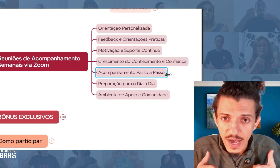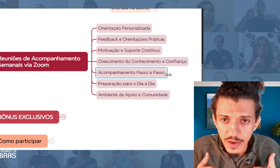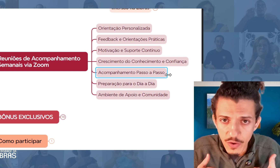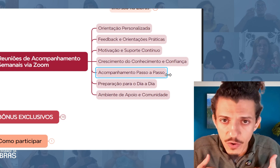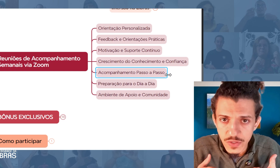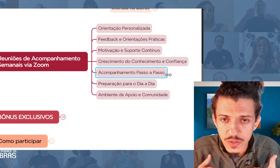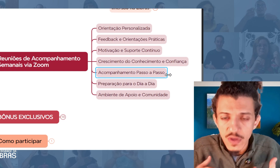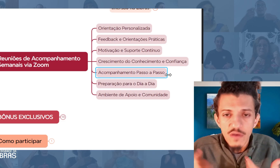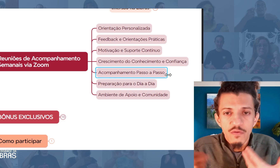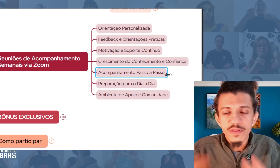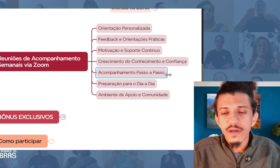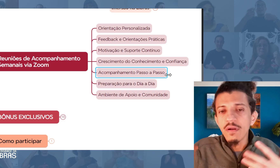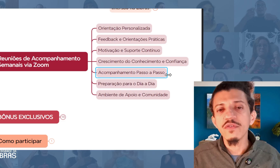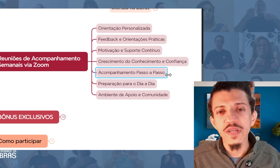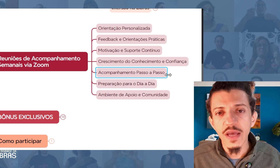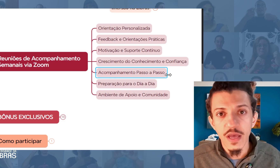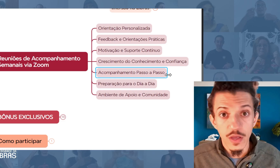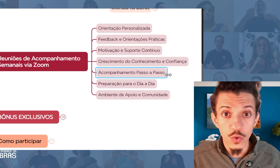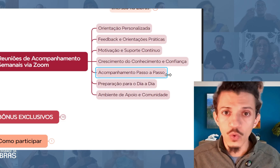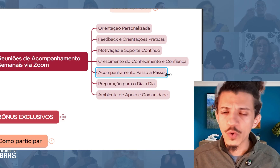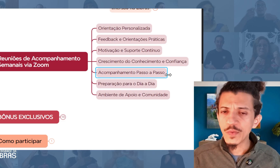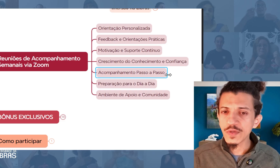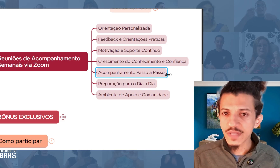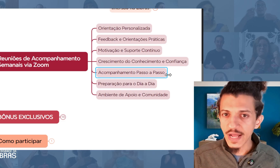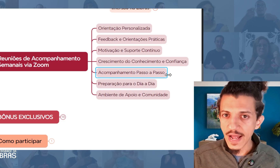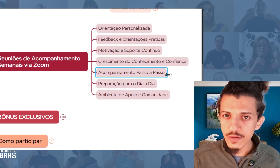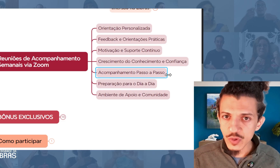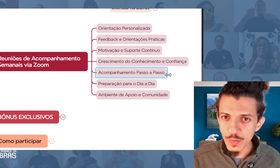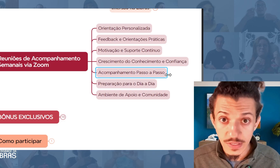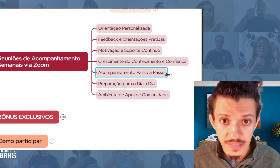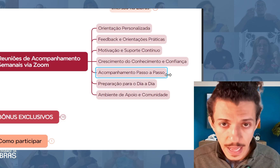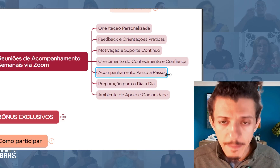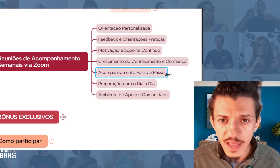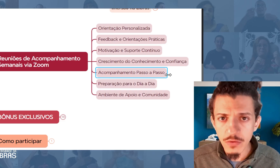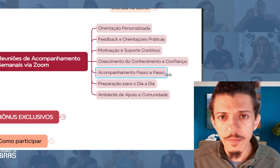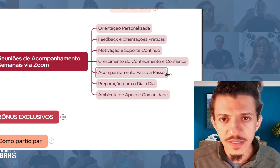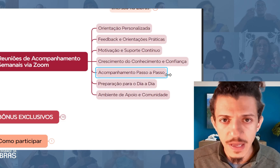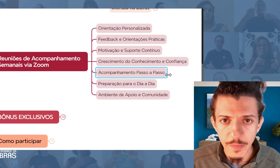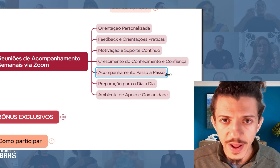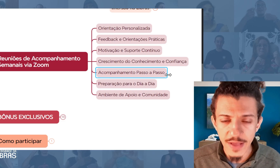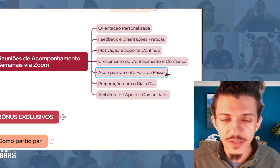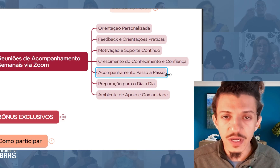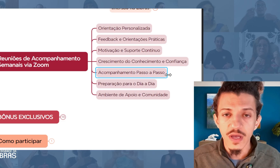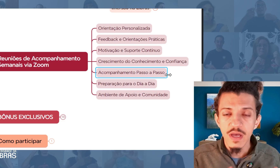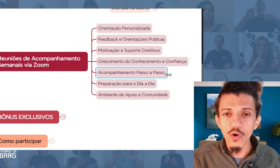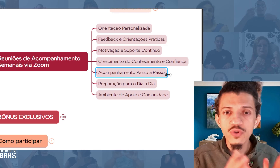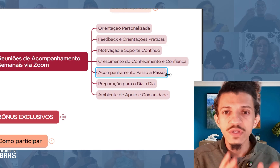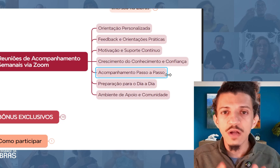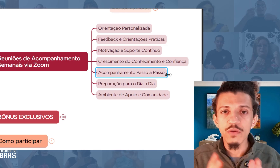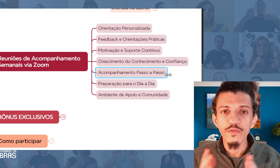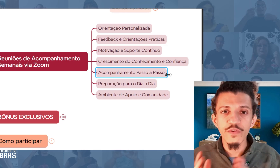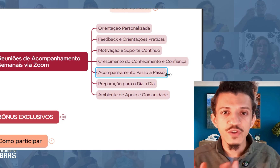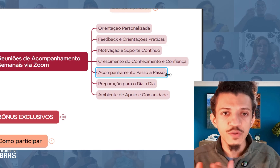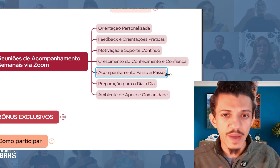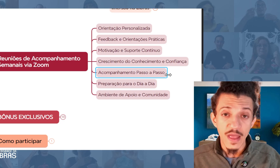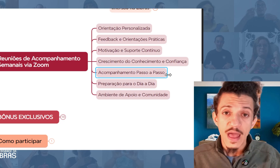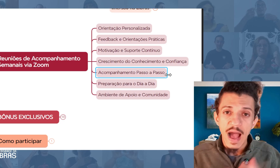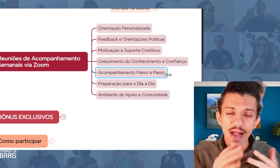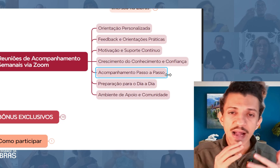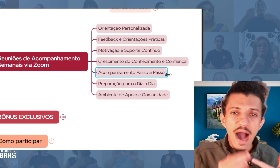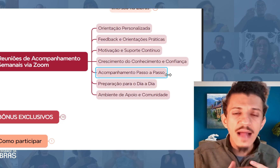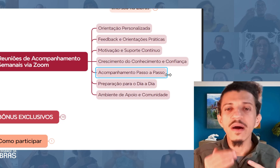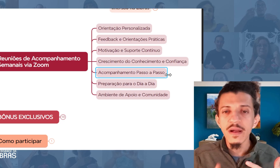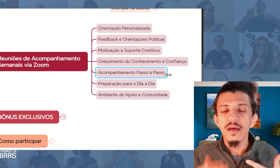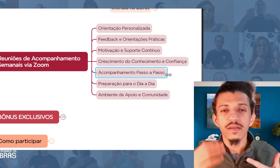carne e osso, vou estar online com você e um grupo seleto de pessoas na mentoria Libras na Prática e eu vou te dando feedback. A